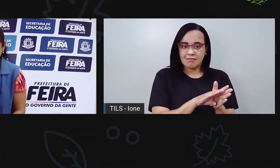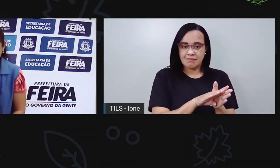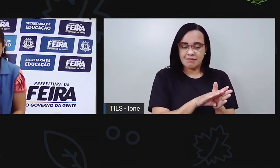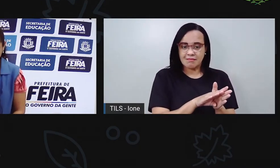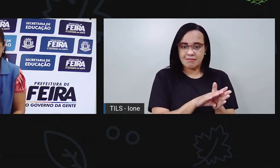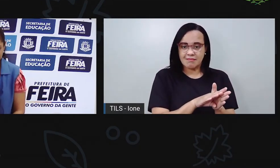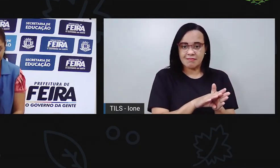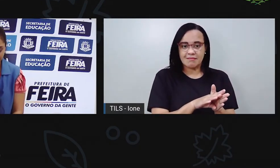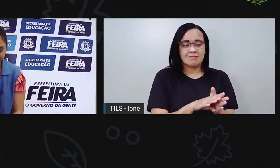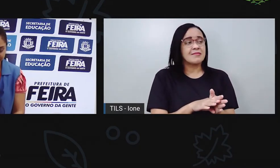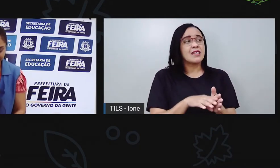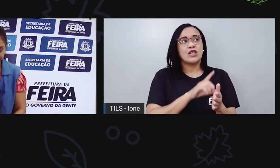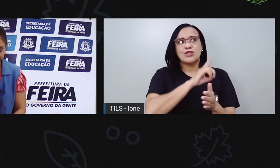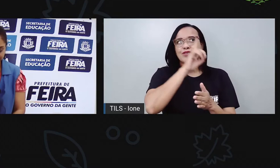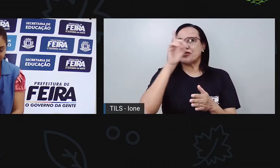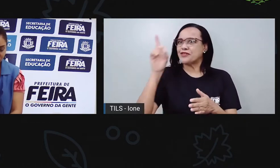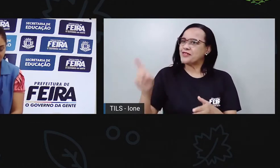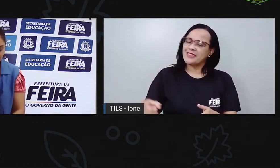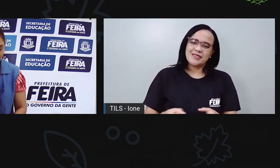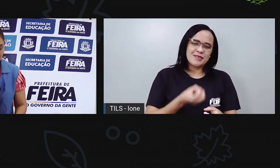era um dia muito legal.